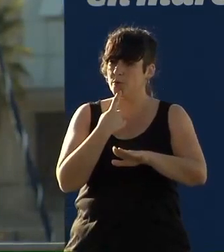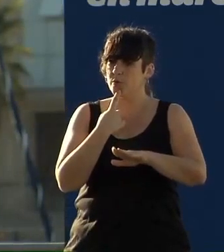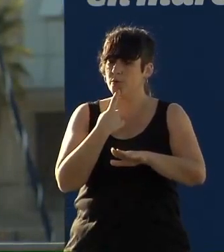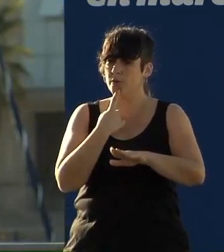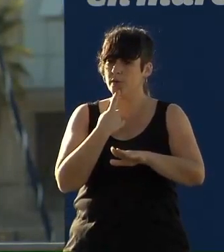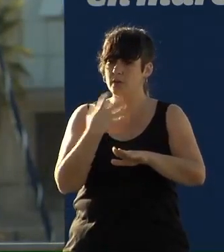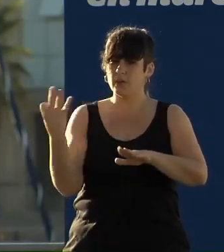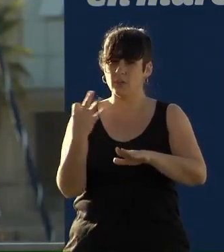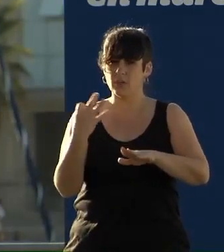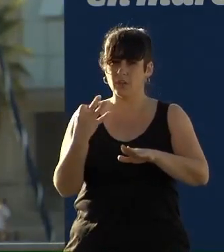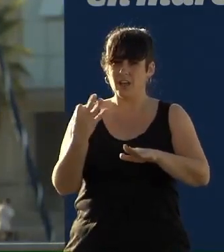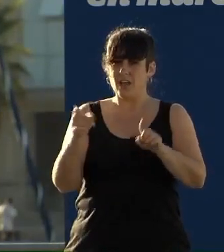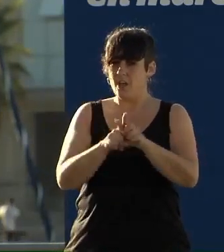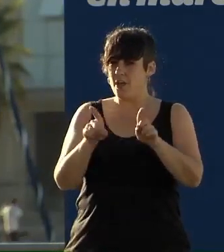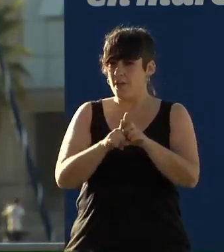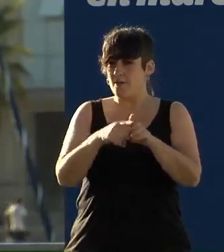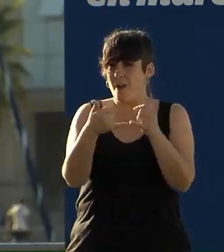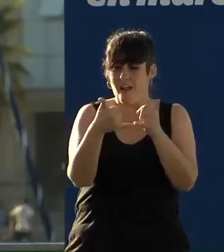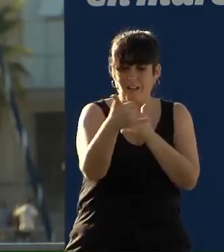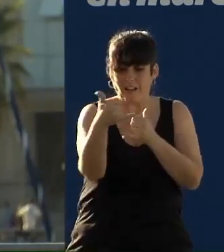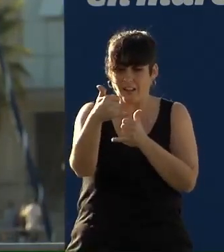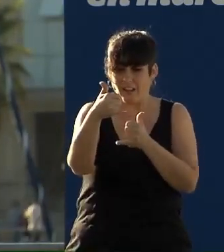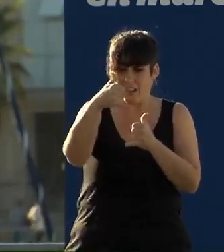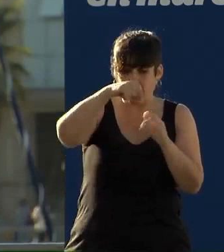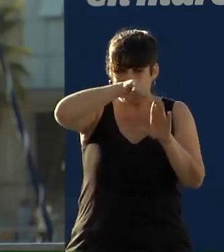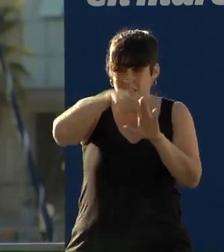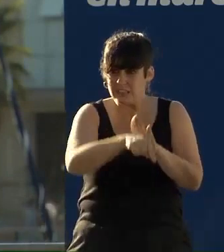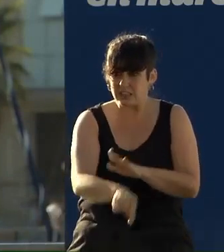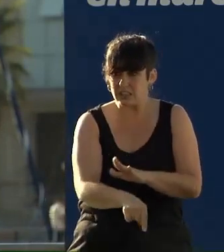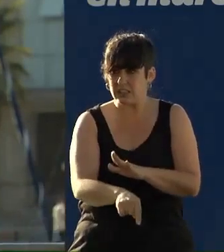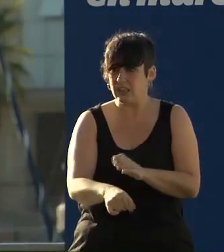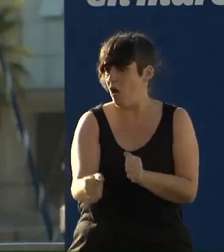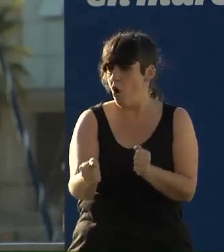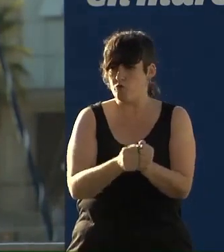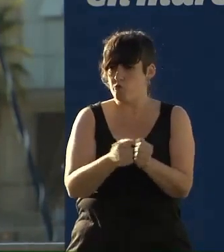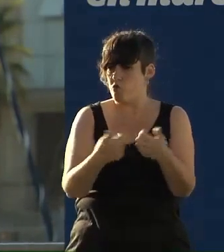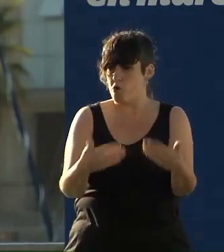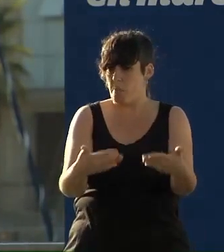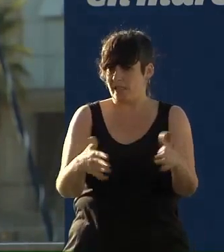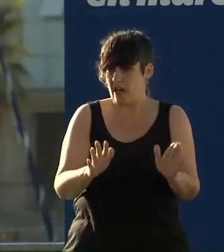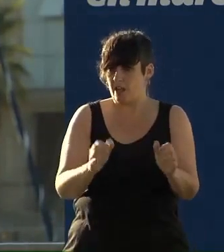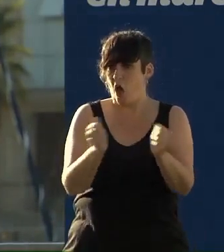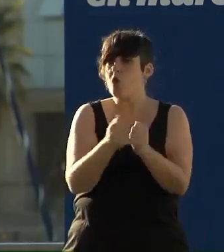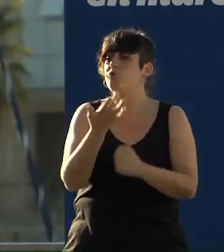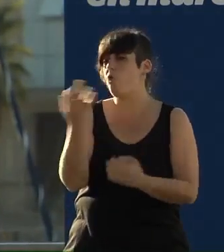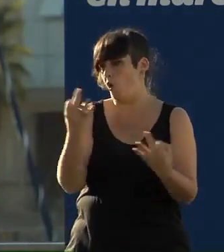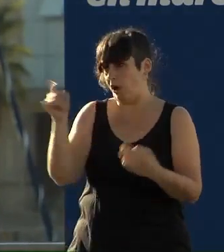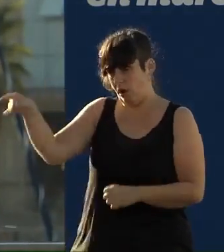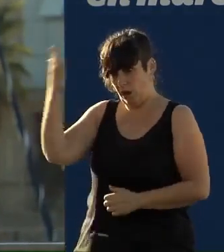oil a esa profundidade se solidificaba e convertíase nunha especie de adoquín que tiña na cabeza sobre os hombros, e